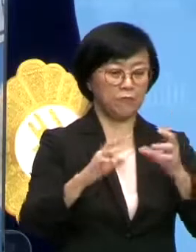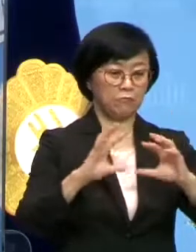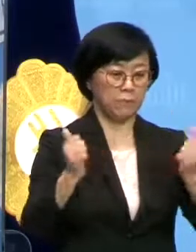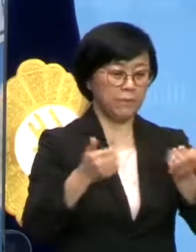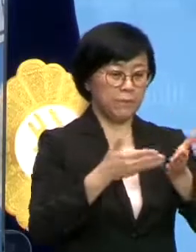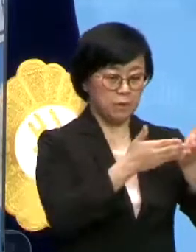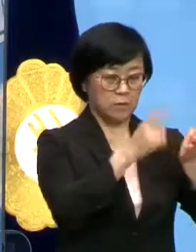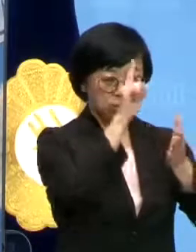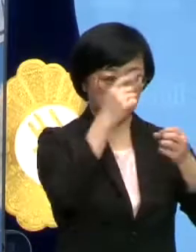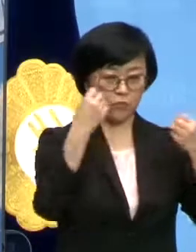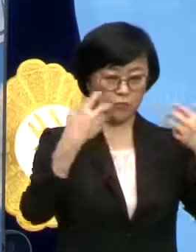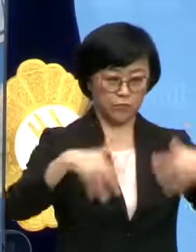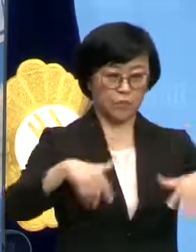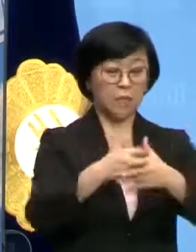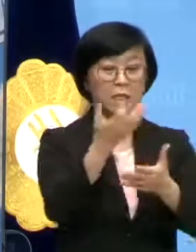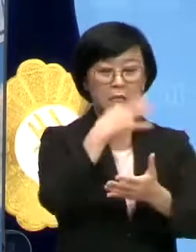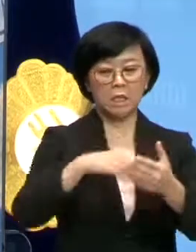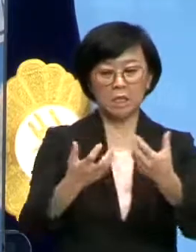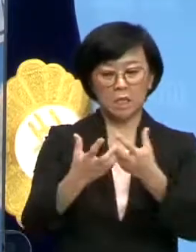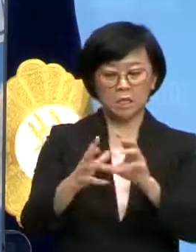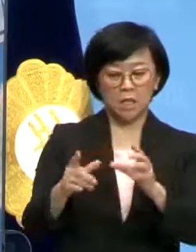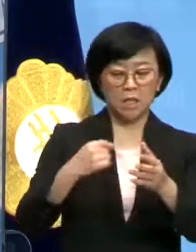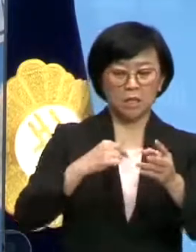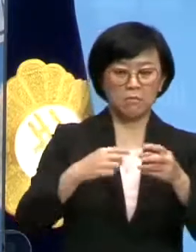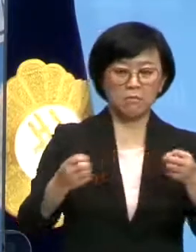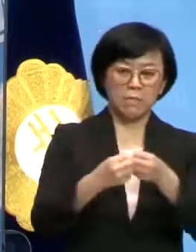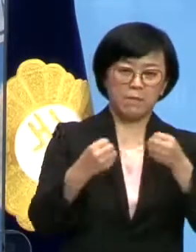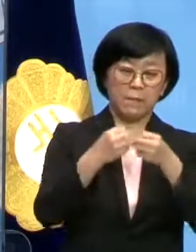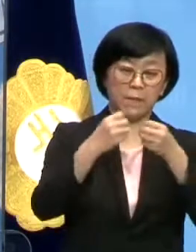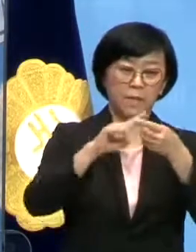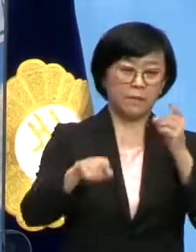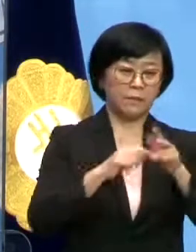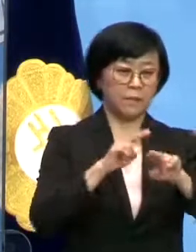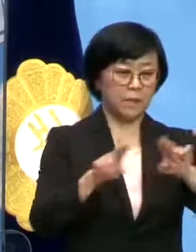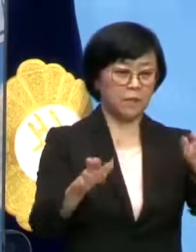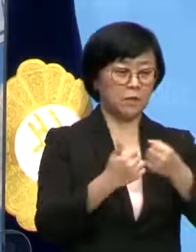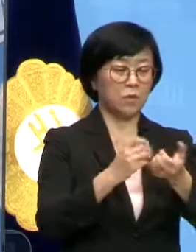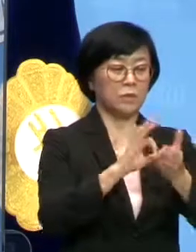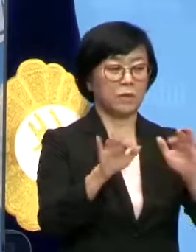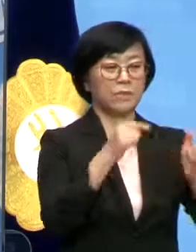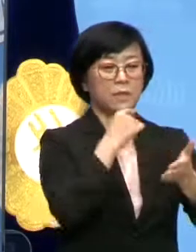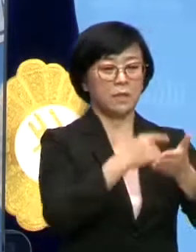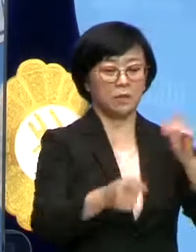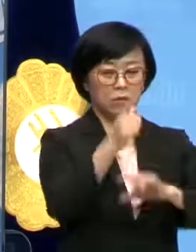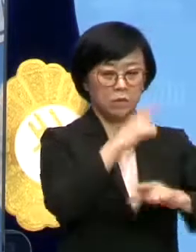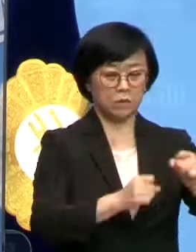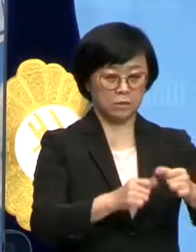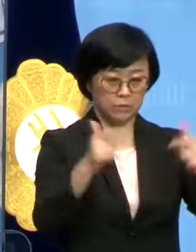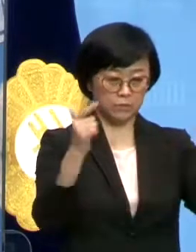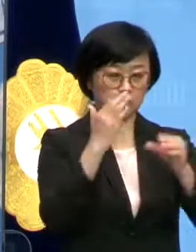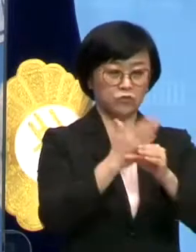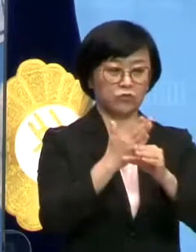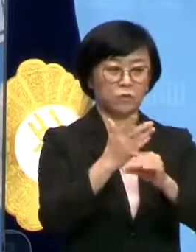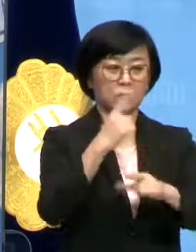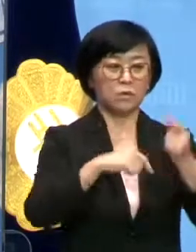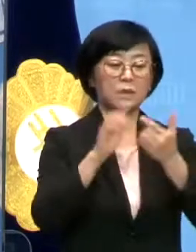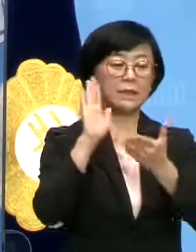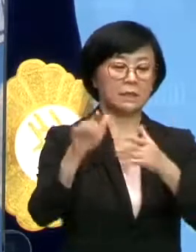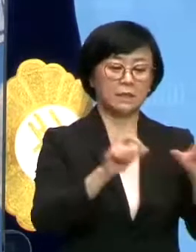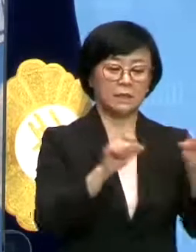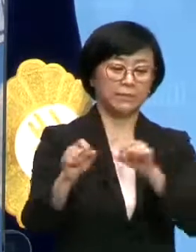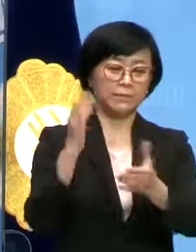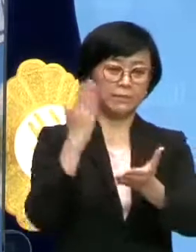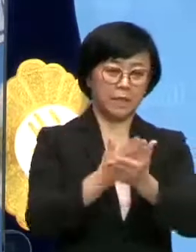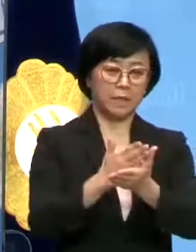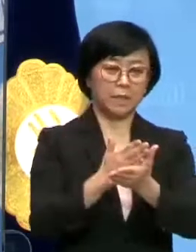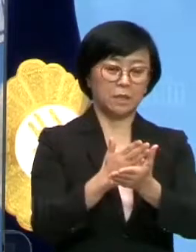정부부처와 이익 단체 들간의 이해 관계로 폐기되어 소비자들의 피해가 더욱 늘어나고 있어 더 이상 은지원 돼서는